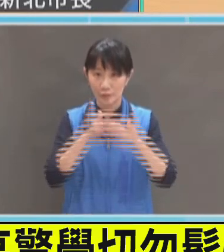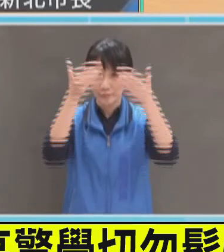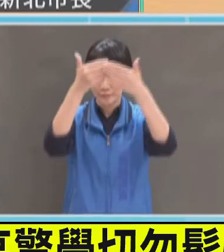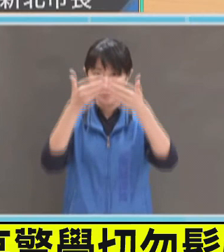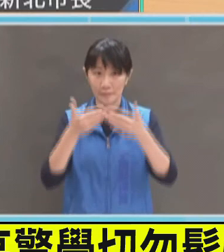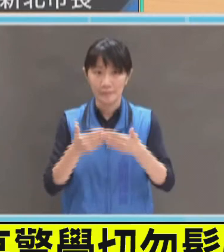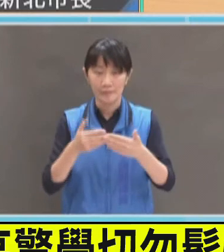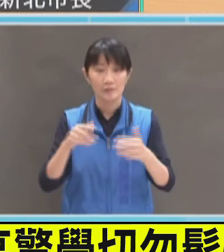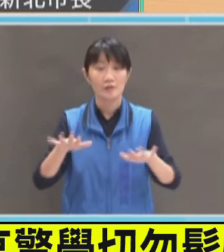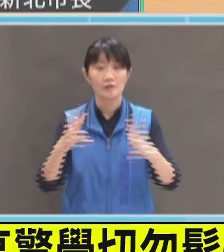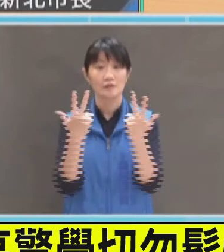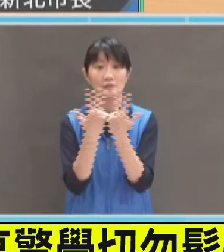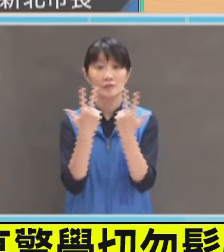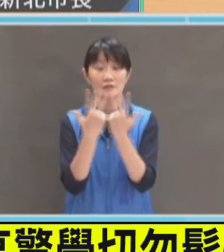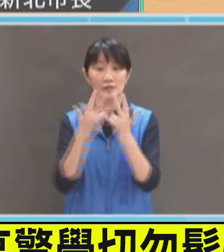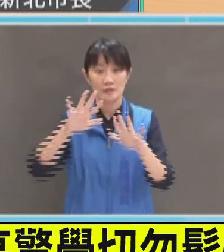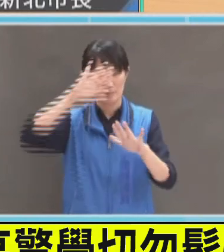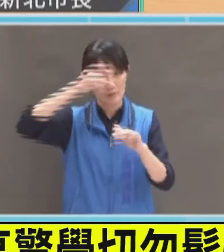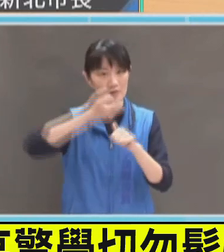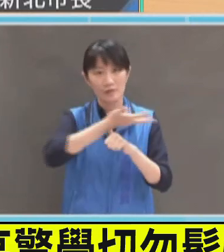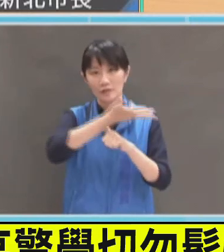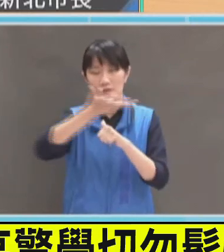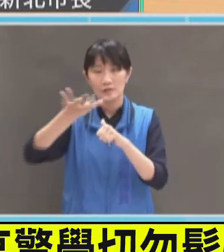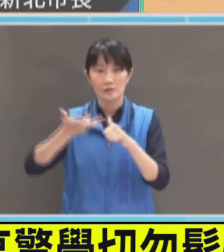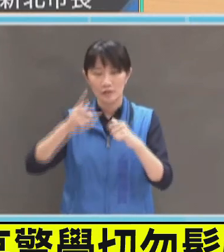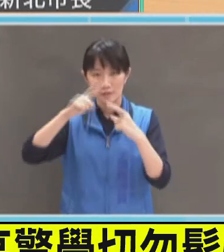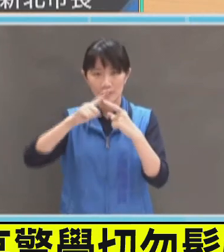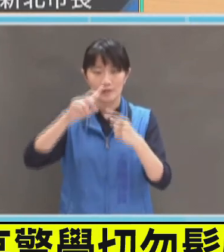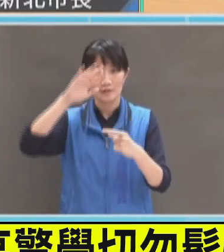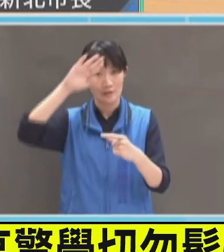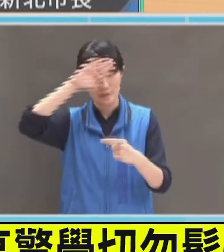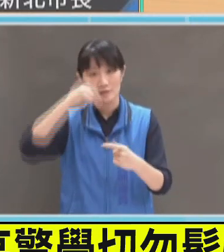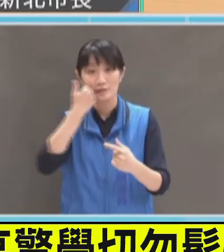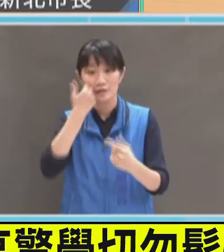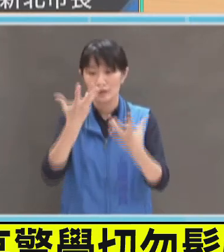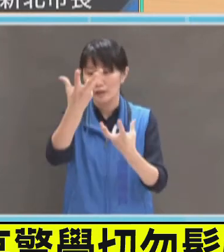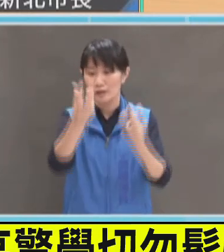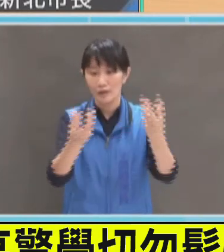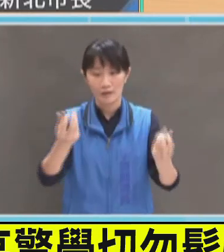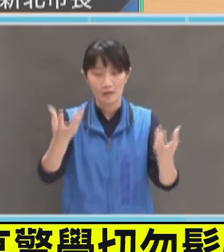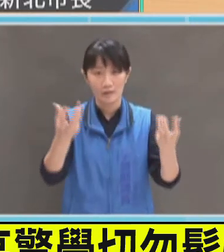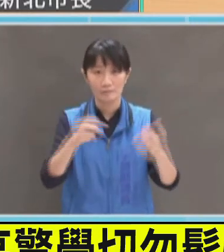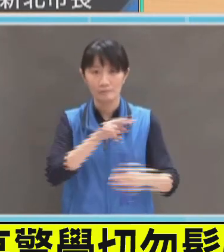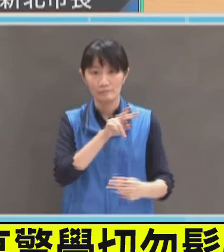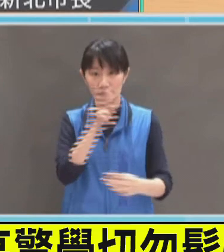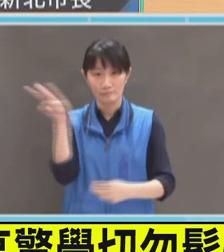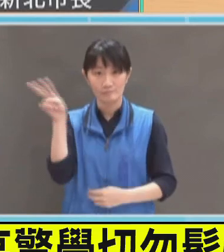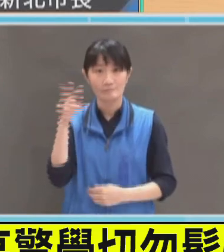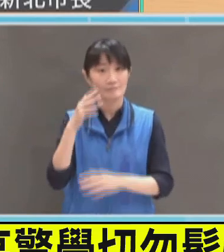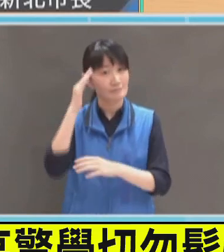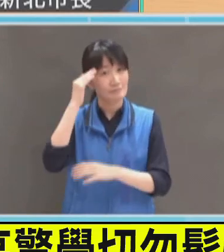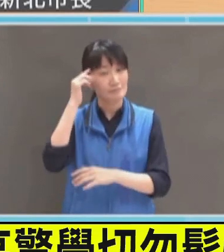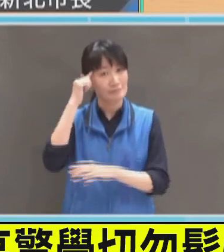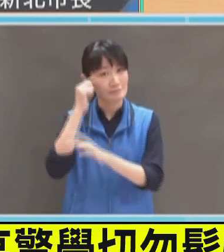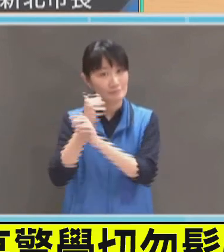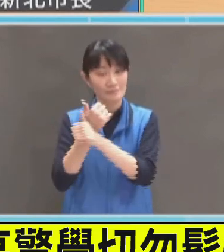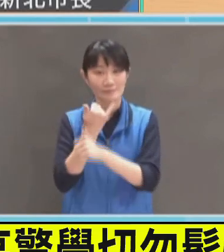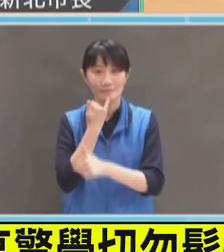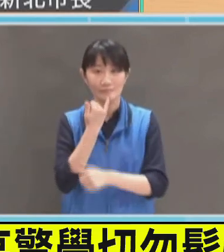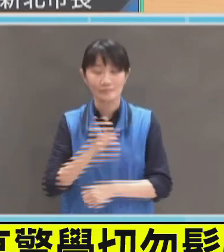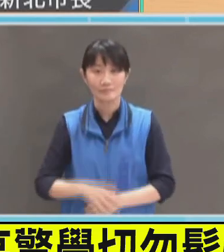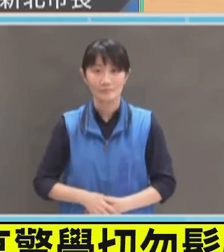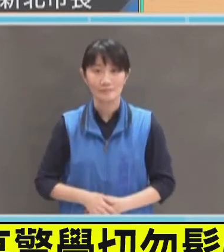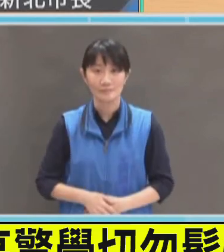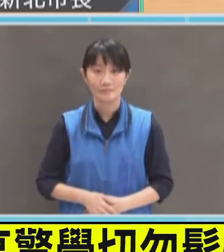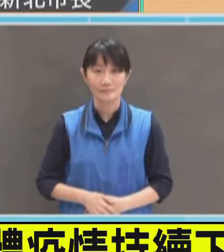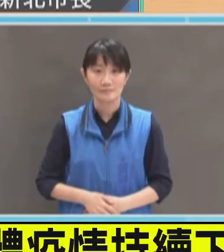疫情目前的总体的分布，也请市民朋友来做参考。这当然下一个，